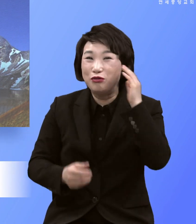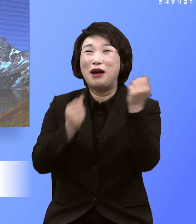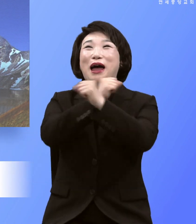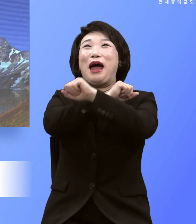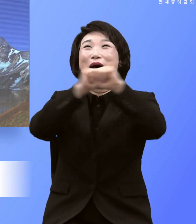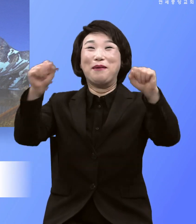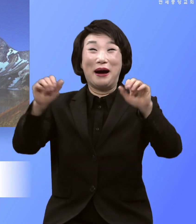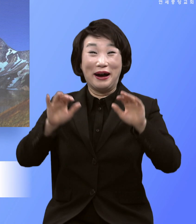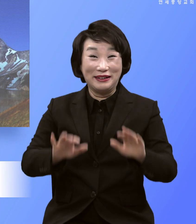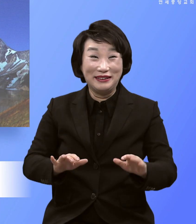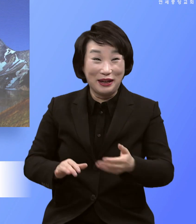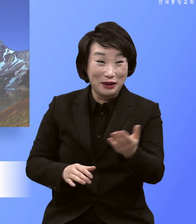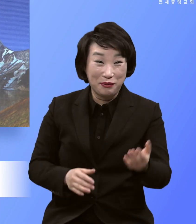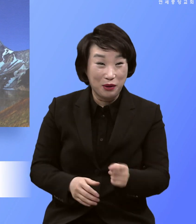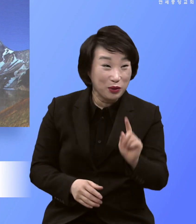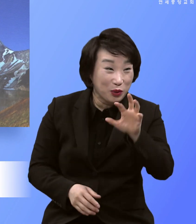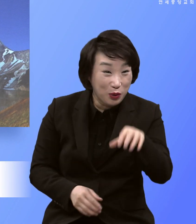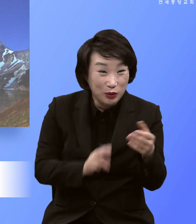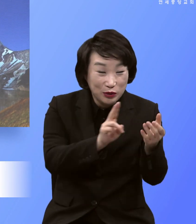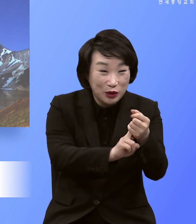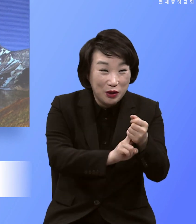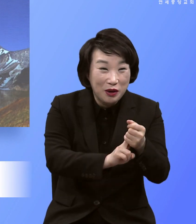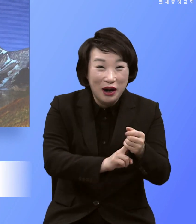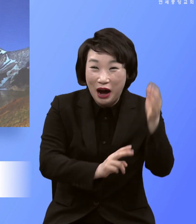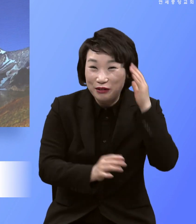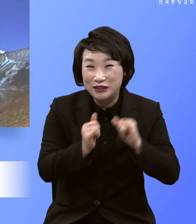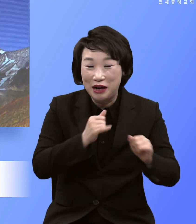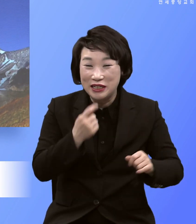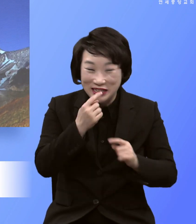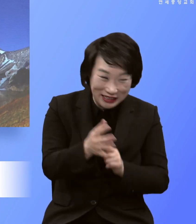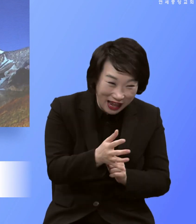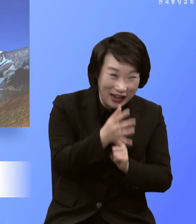어디서 났는지 태극기를 들고